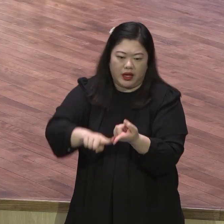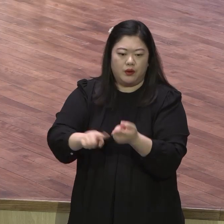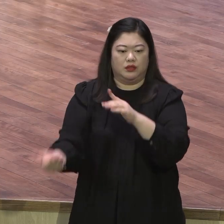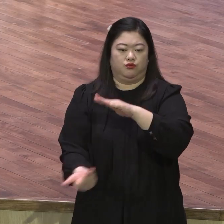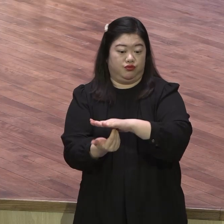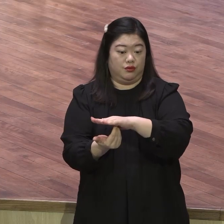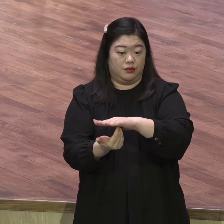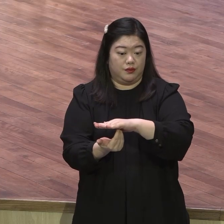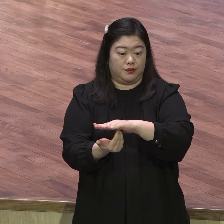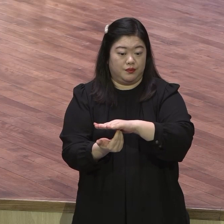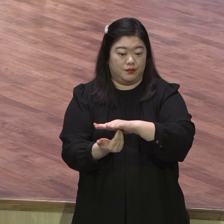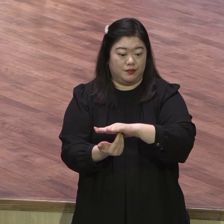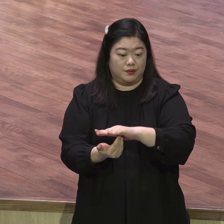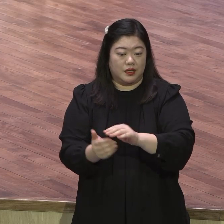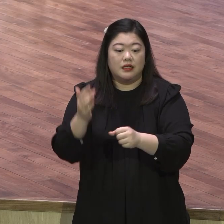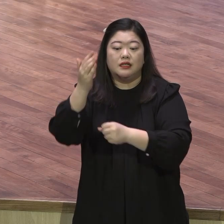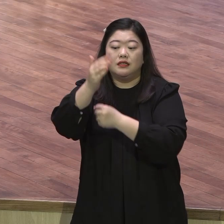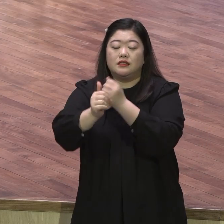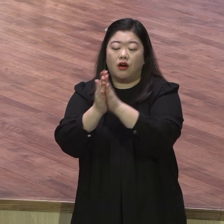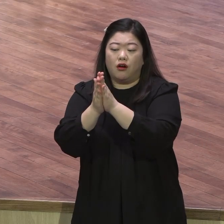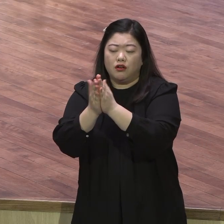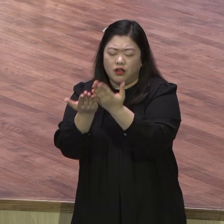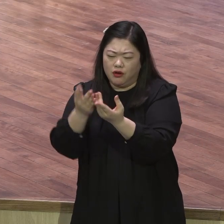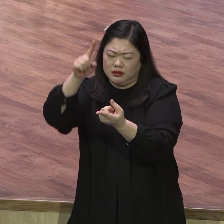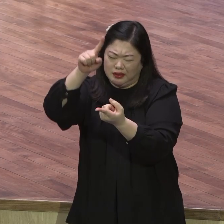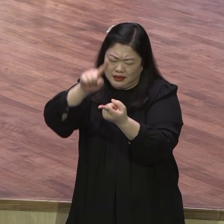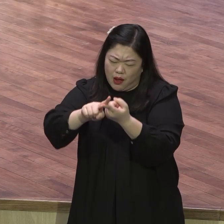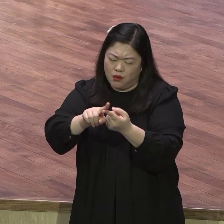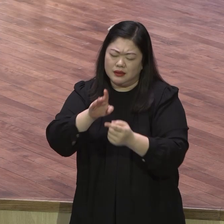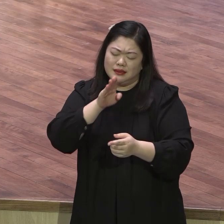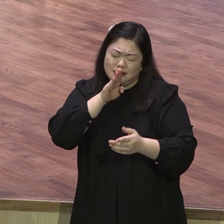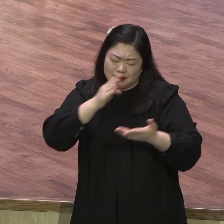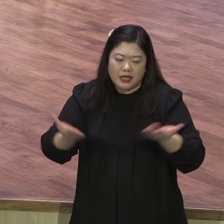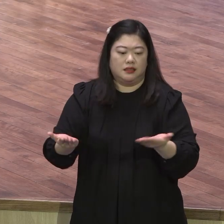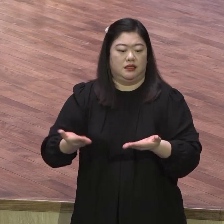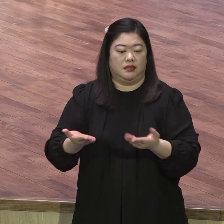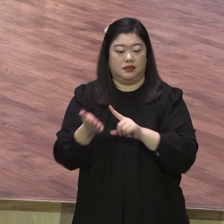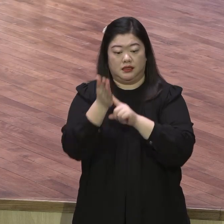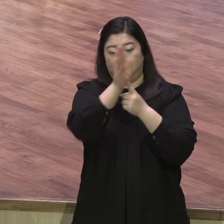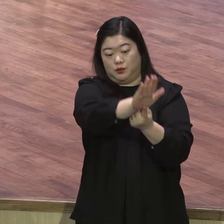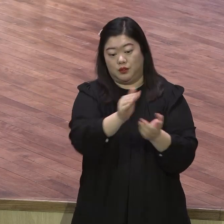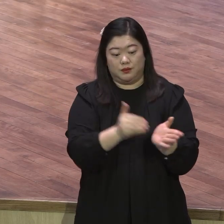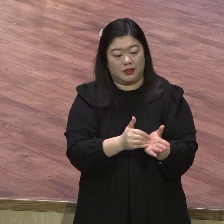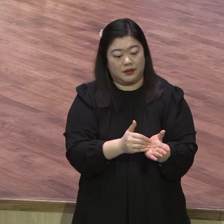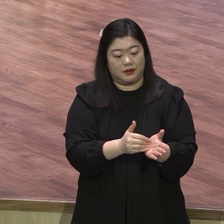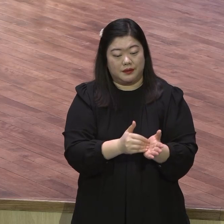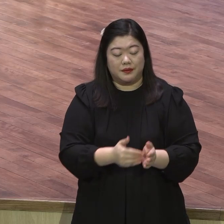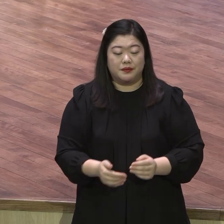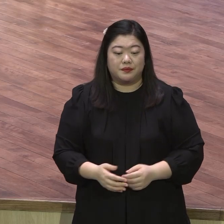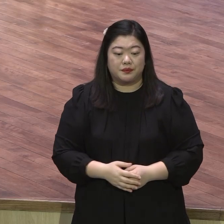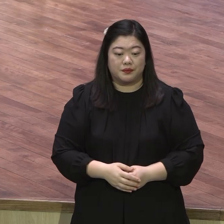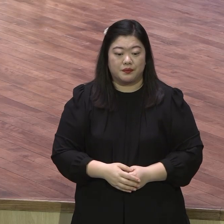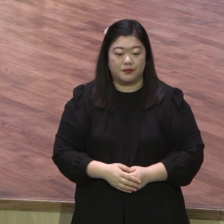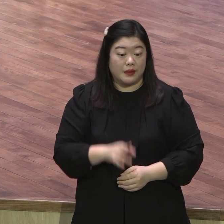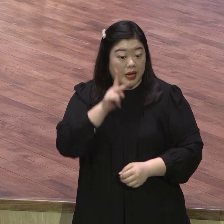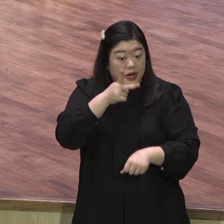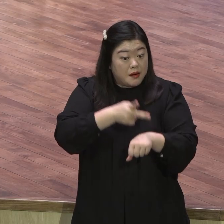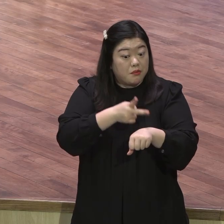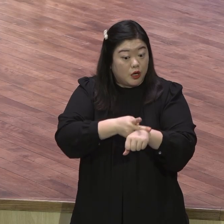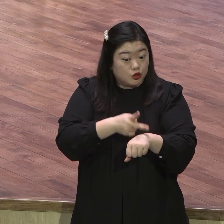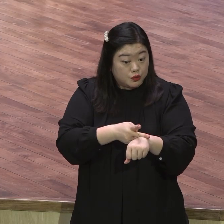성경적 역사적 사실임을 바울이 강조하고 있는 거예요. 바울은